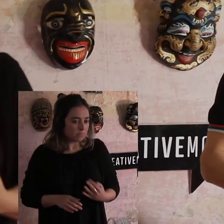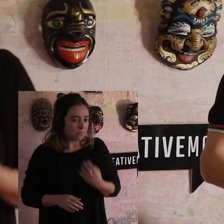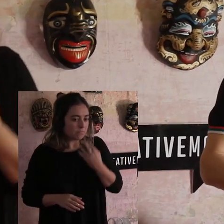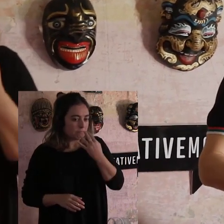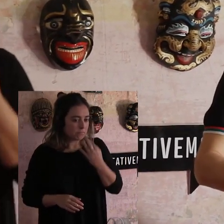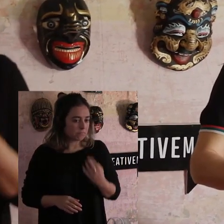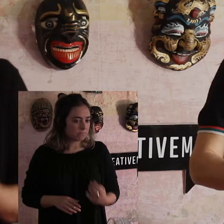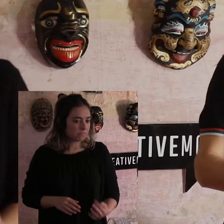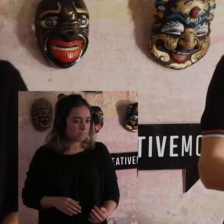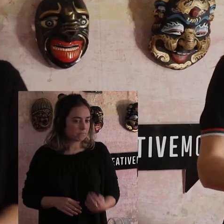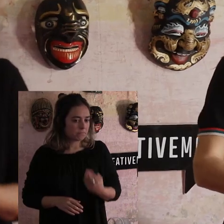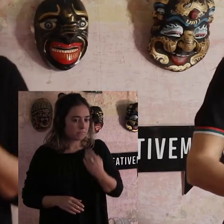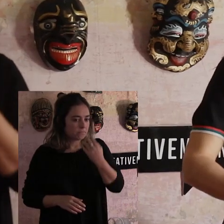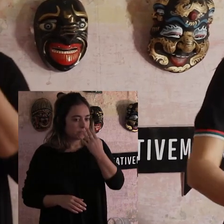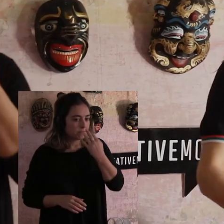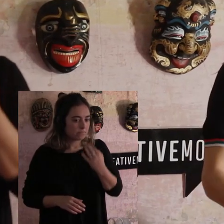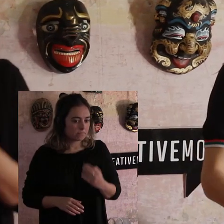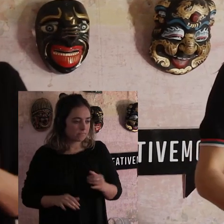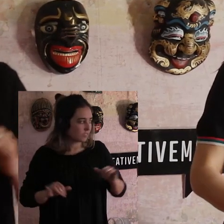todo.